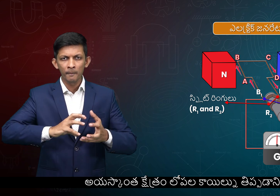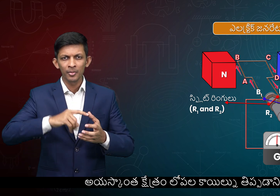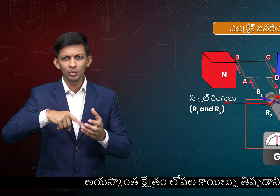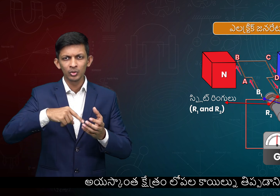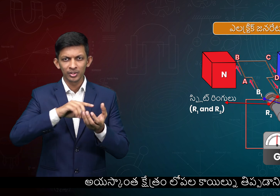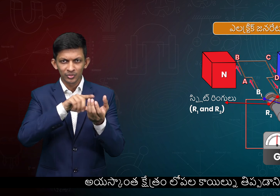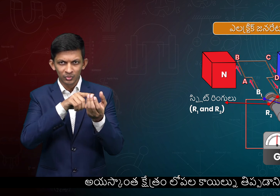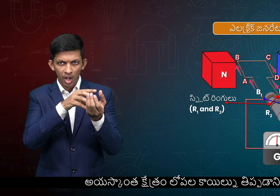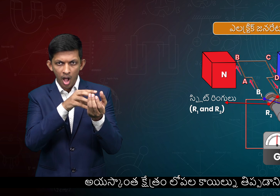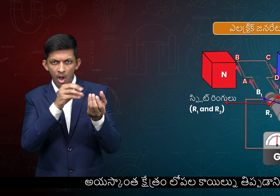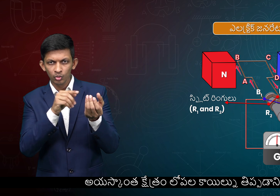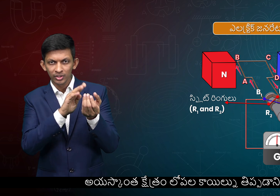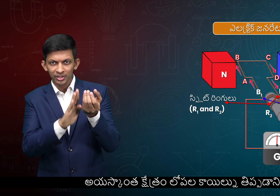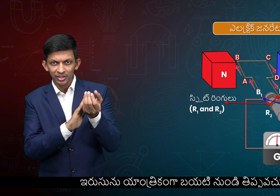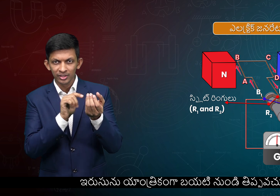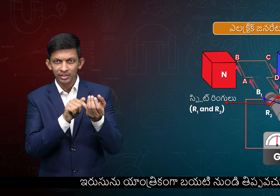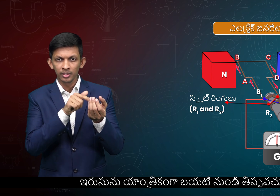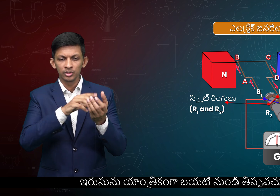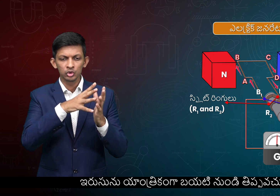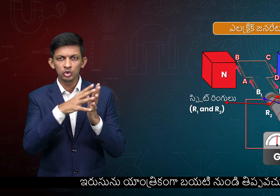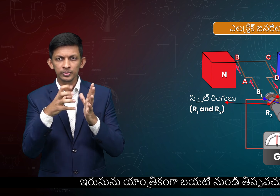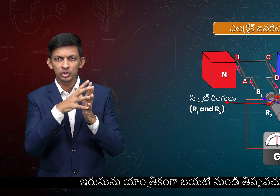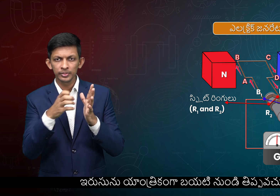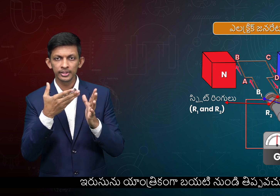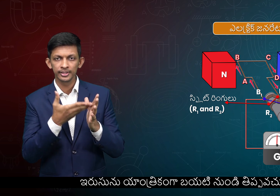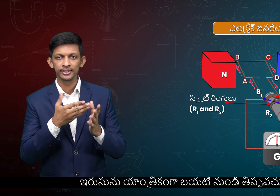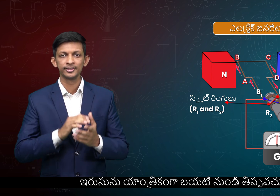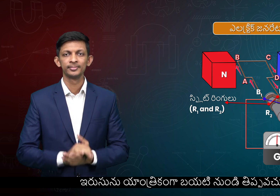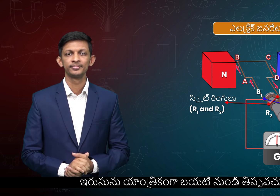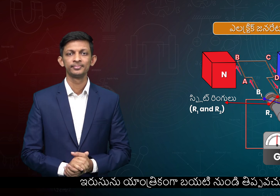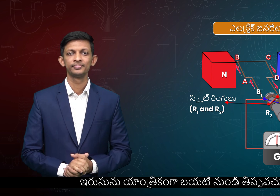లోపల కాయిల్ను తిప్పడానికి ఇరుసును యాంత్రికంగా బయట నుండి తిప్పవచ్చు.